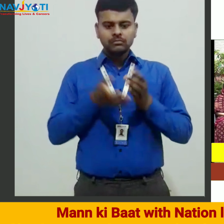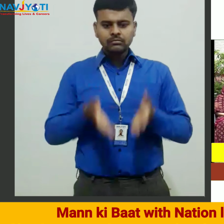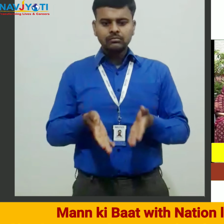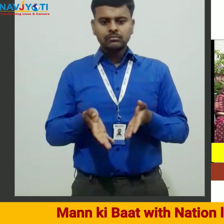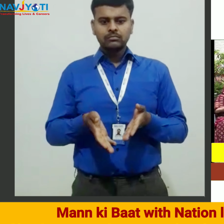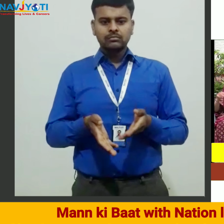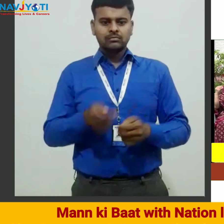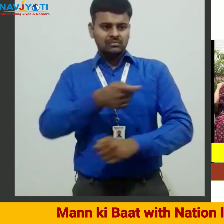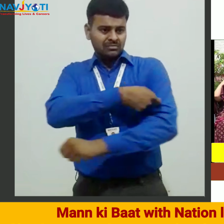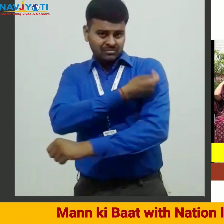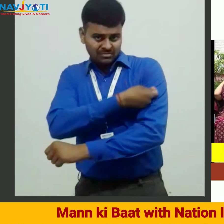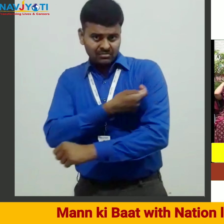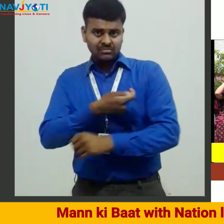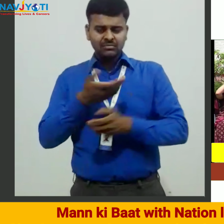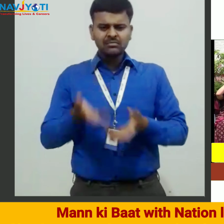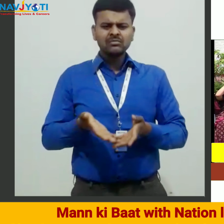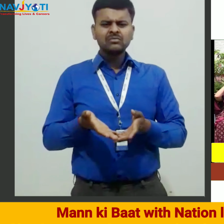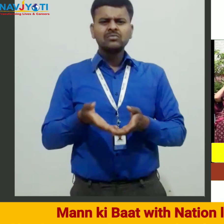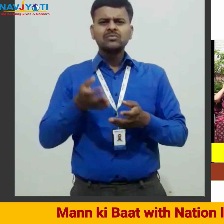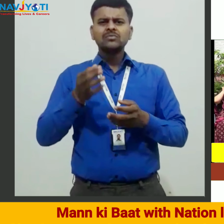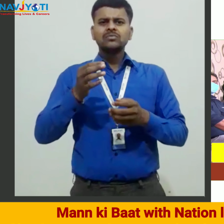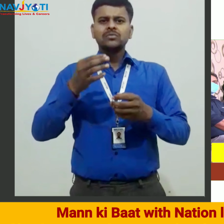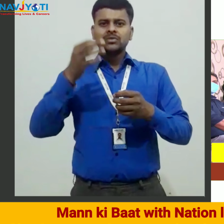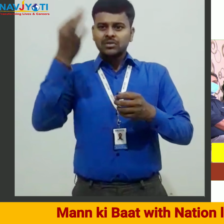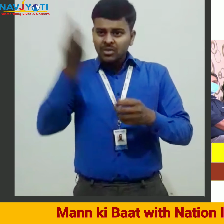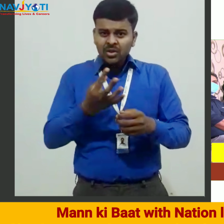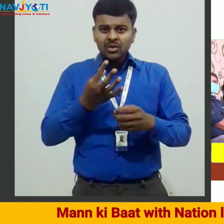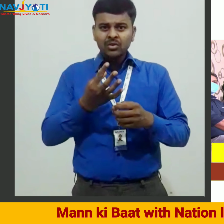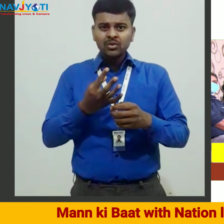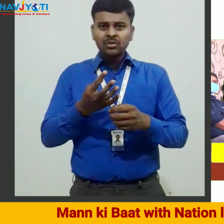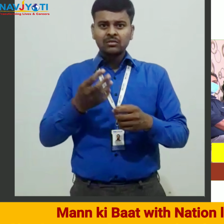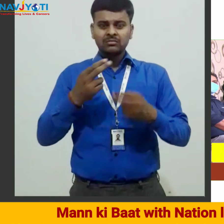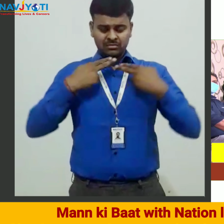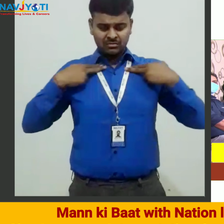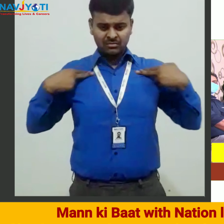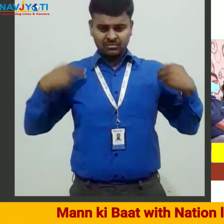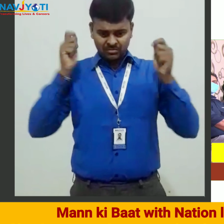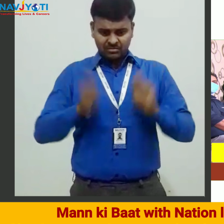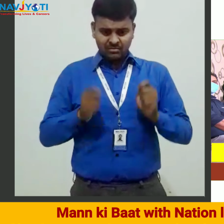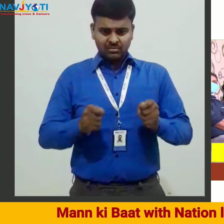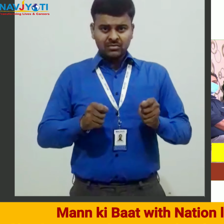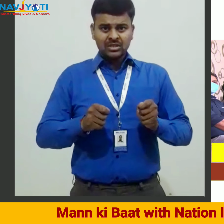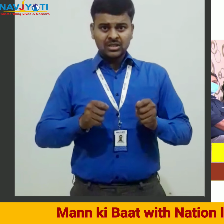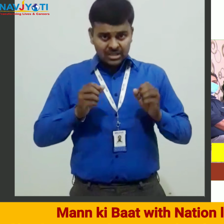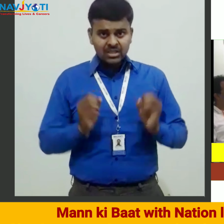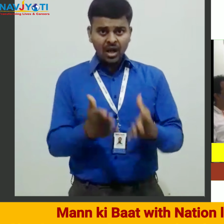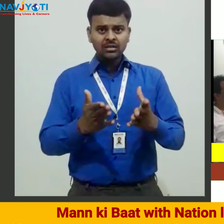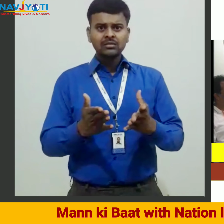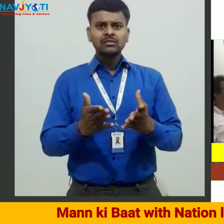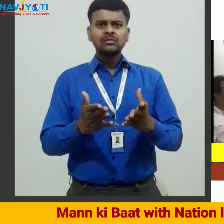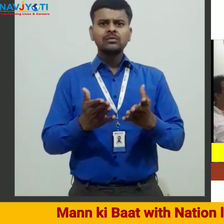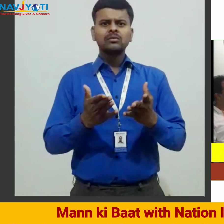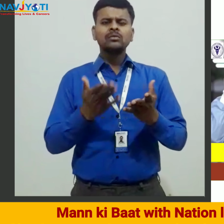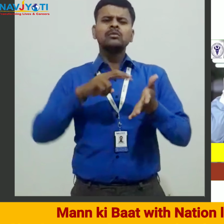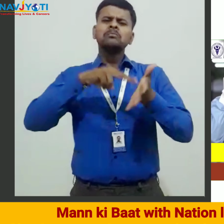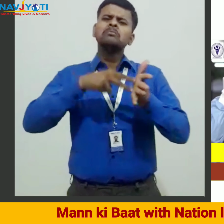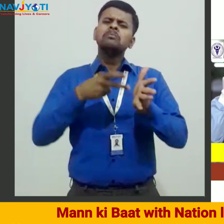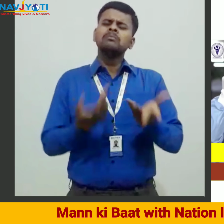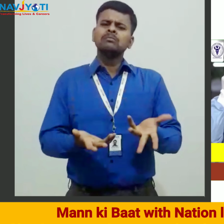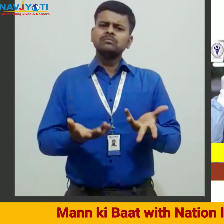है। उनका ये परिश्रम बहुत प्रशंसनीय है। मेरे प्यारे देशवासियों, देश भर